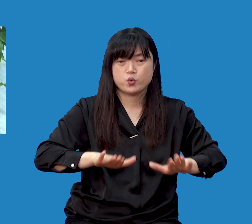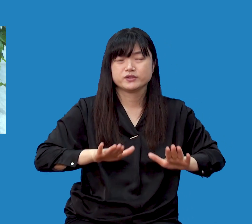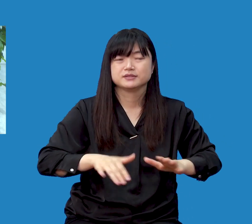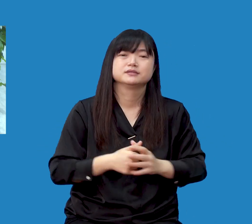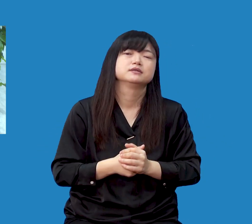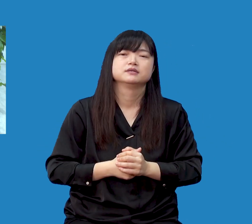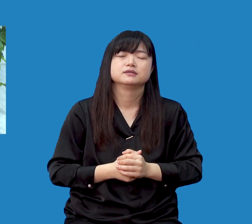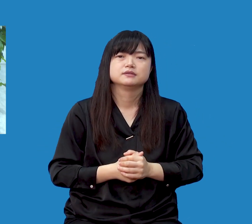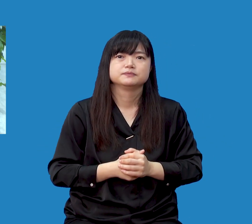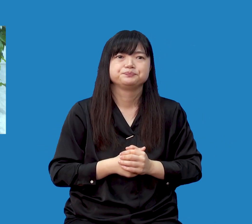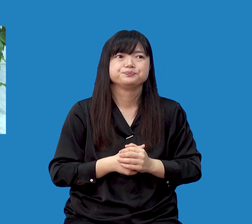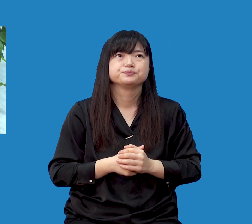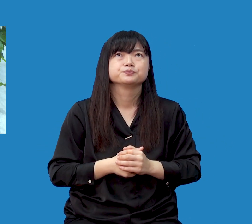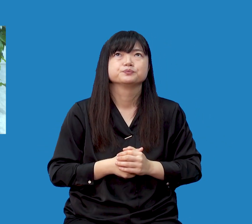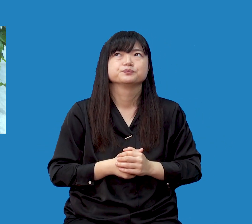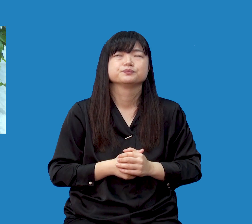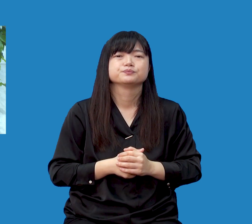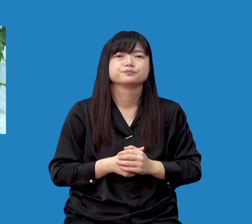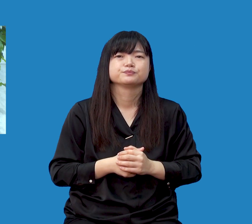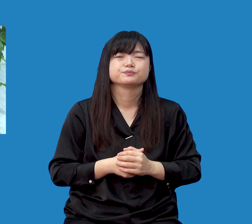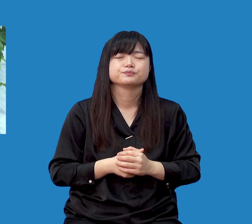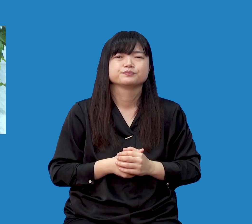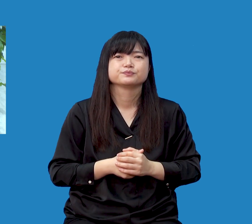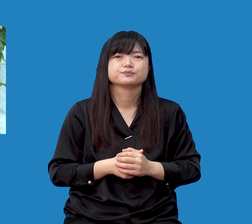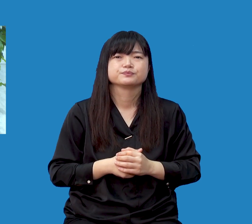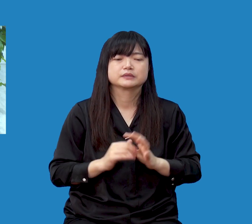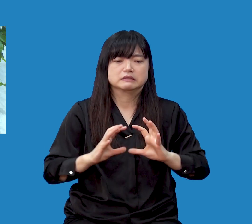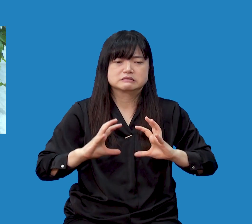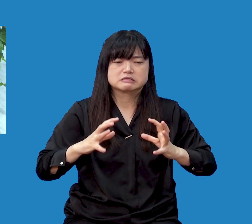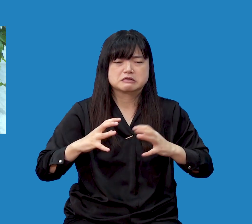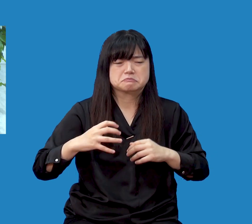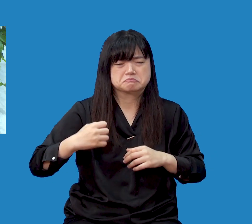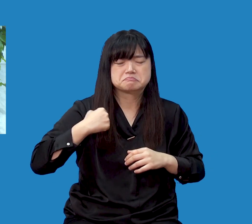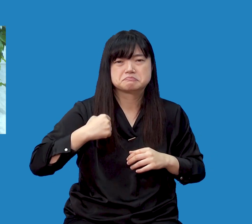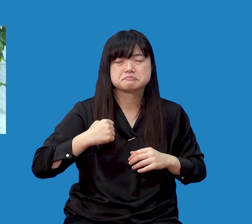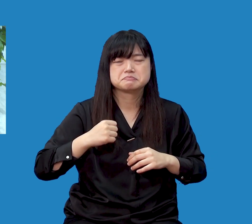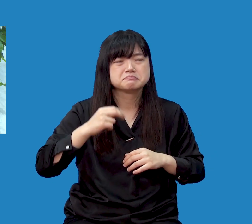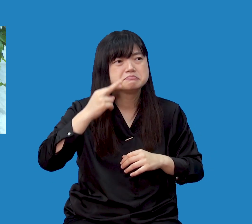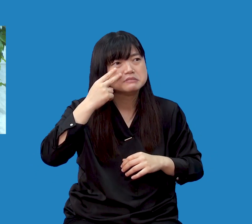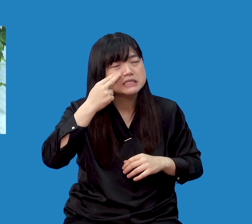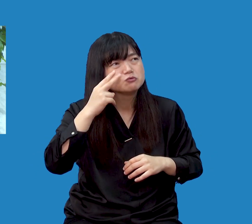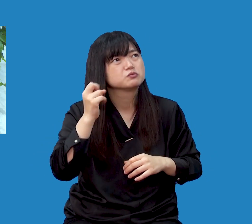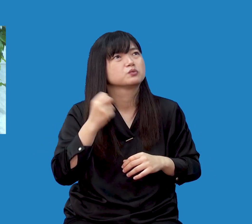오늘날은 세계에 이 제패하고 있는 이